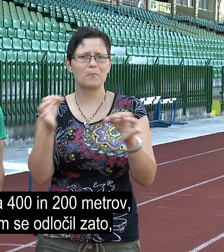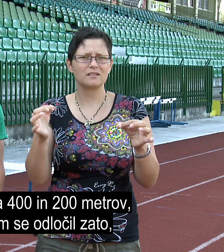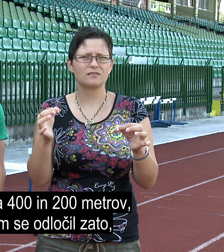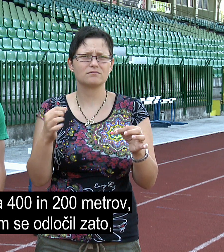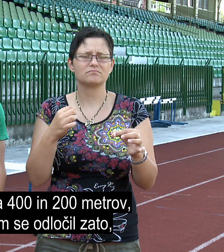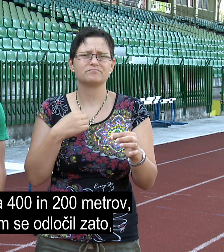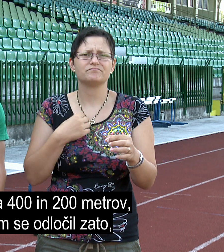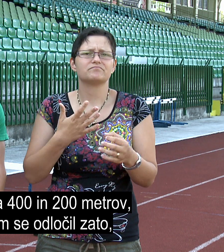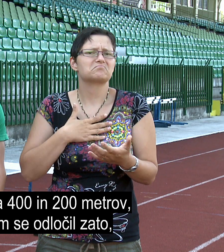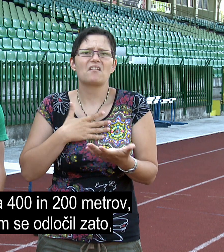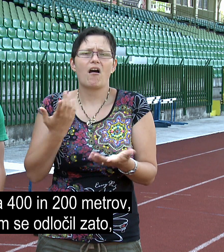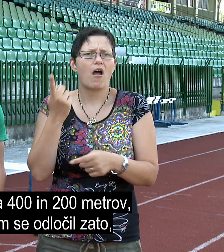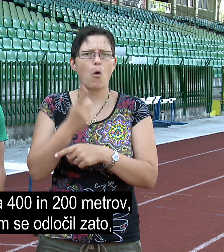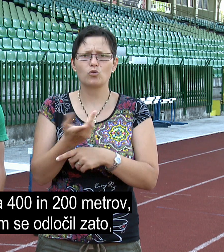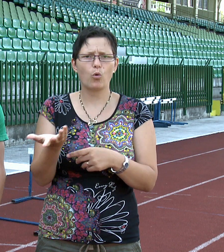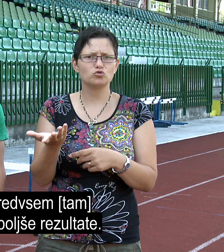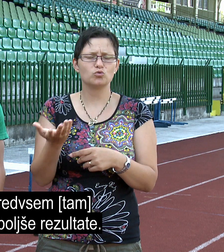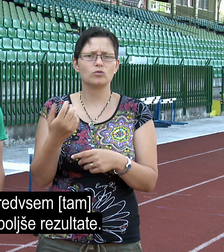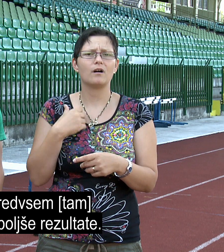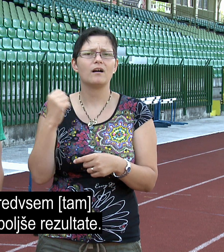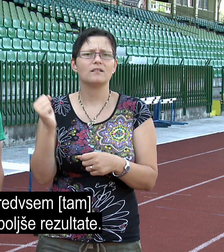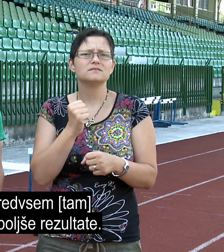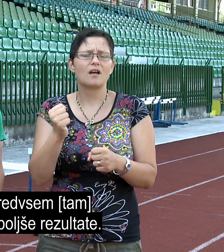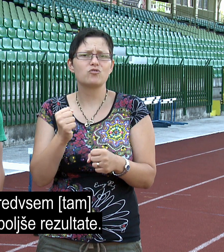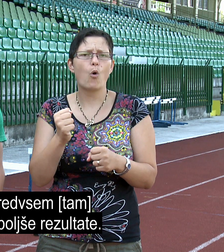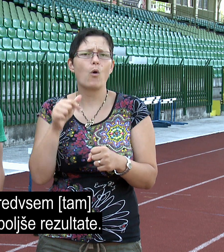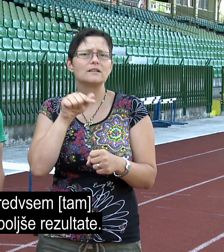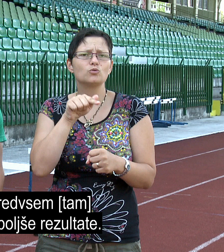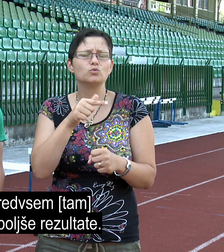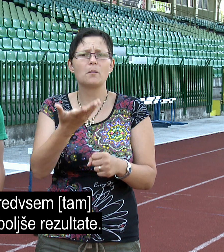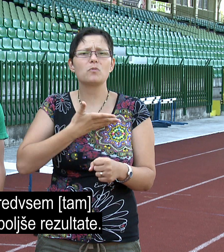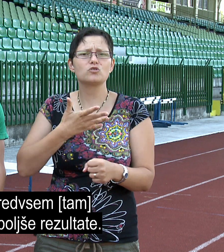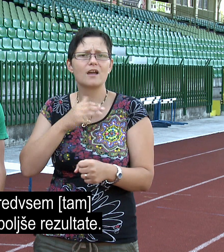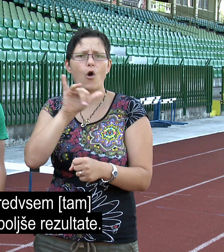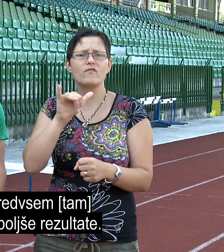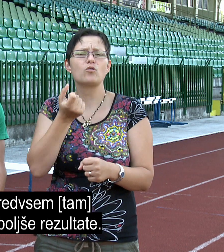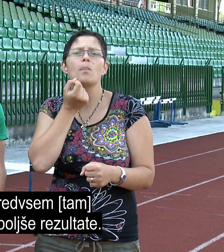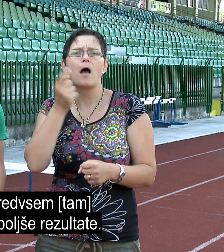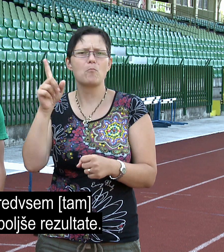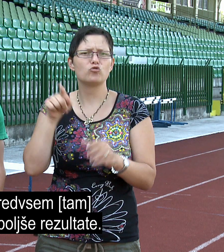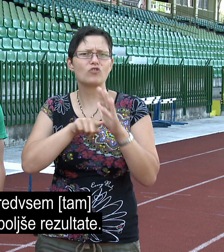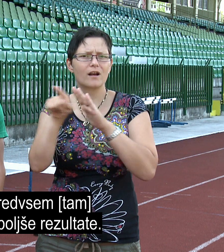Zadnjič sem se odločil, ker sem predvsem dosegal najboljše rezultate.